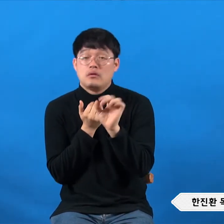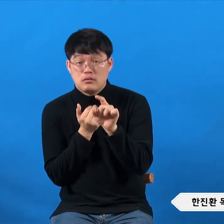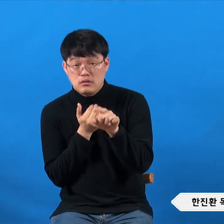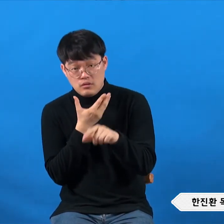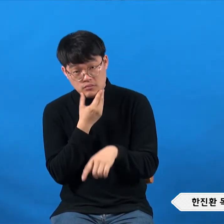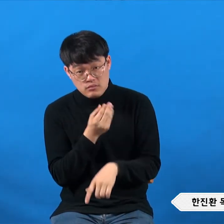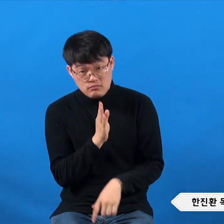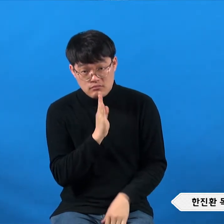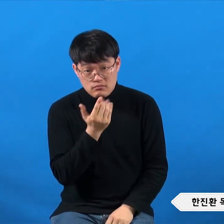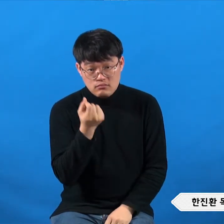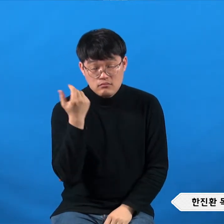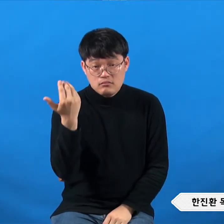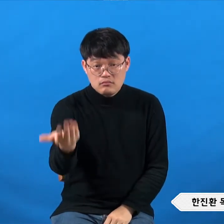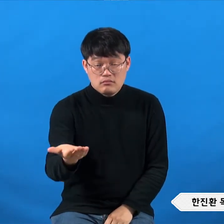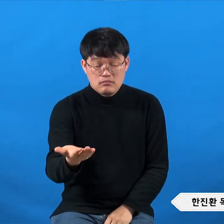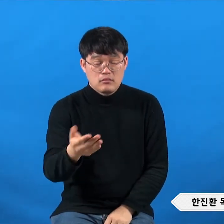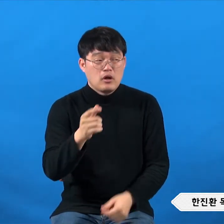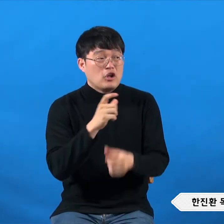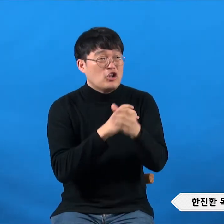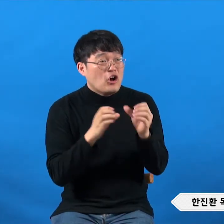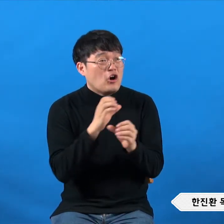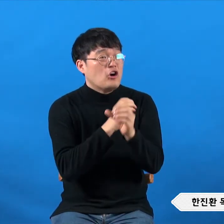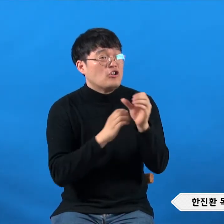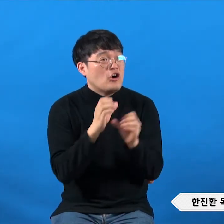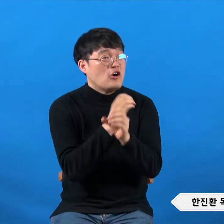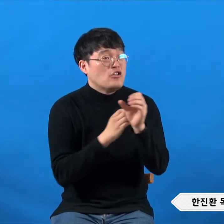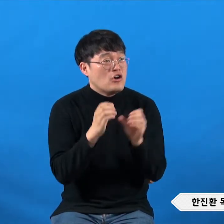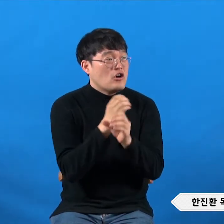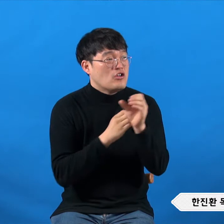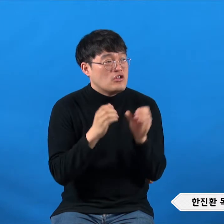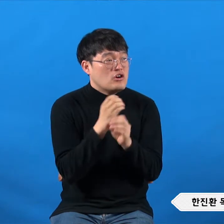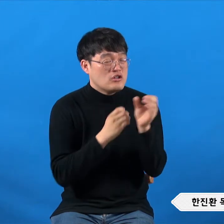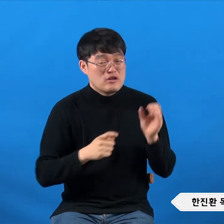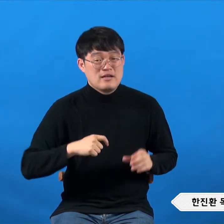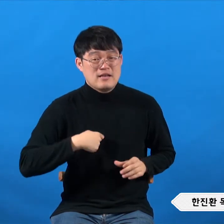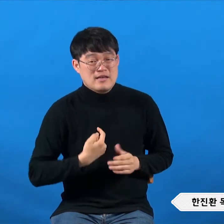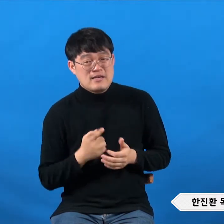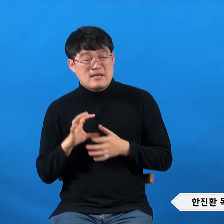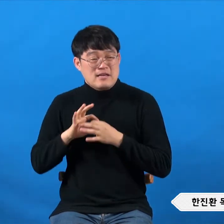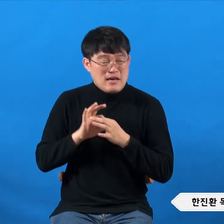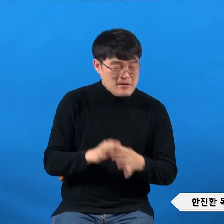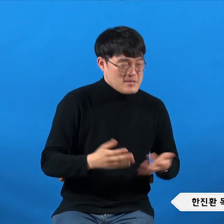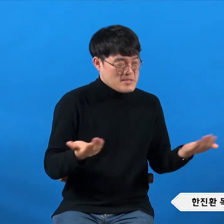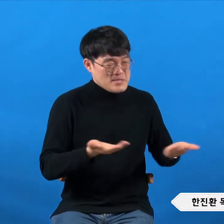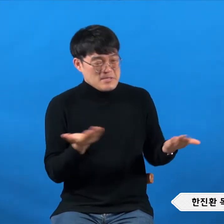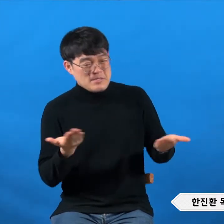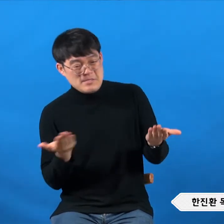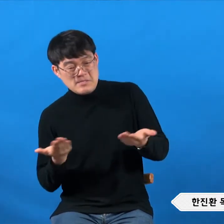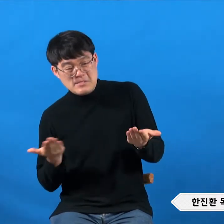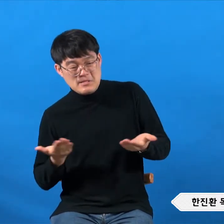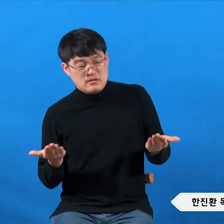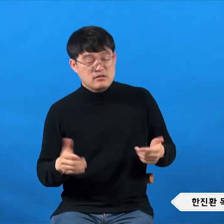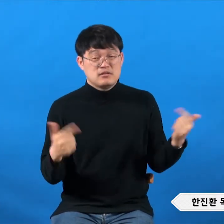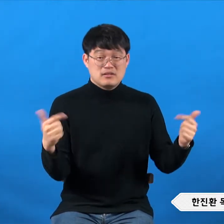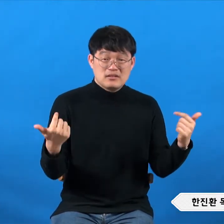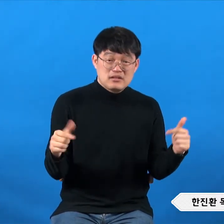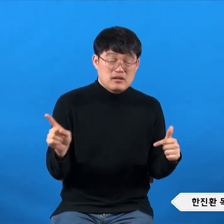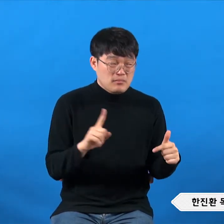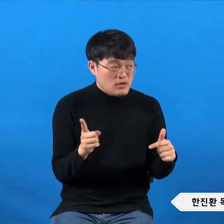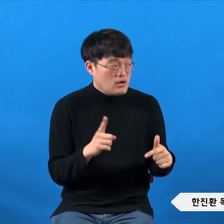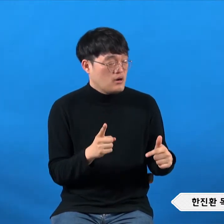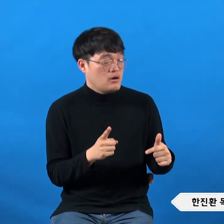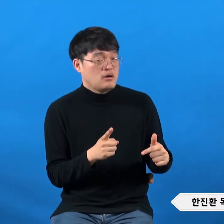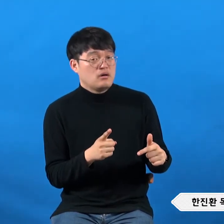그게 무슨 행복이겠습니까? 조금만 더 하면서 자기를 그냥 쉴 새 없이 채찍질 하는데 늘